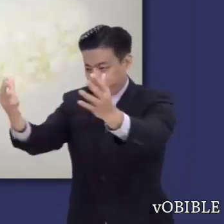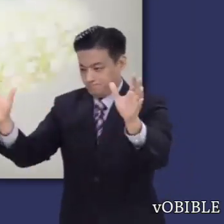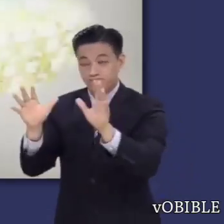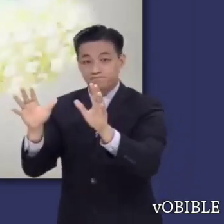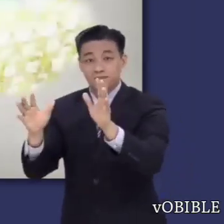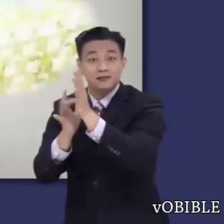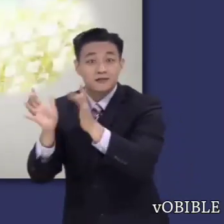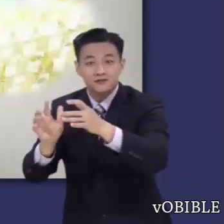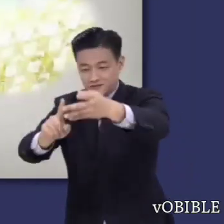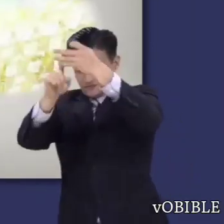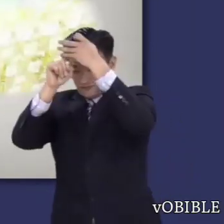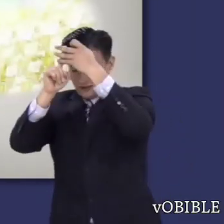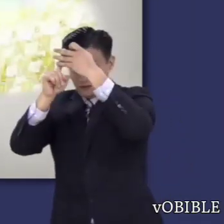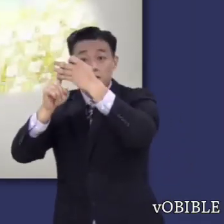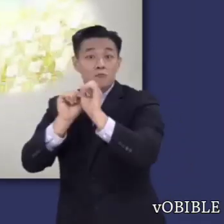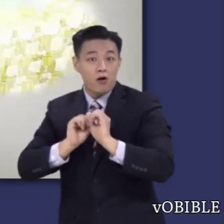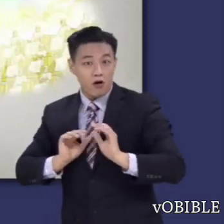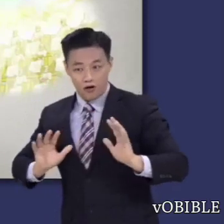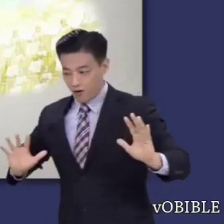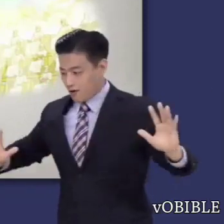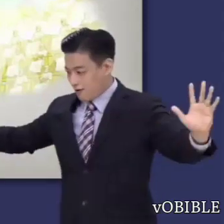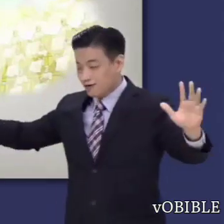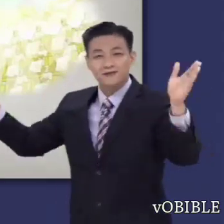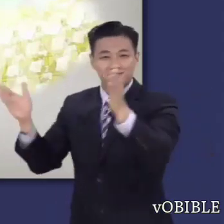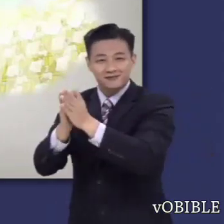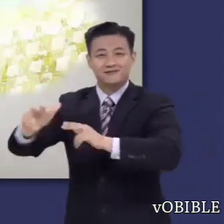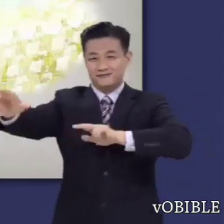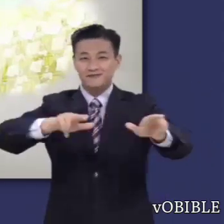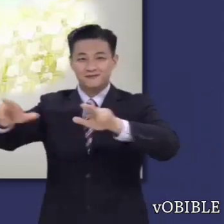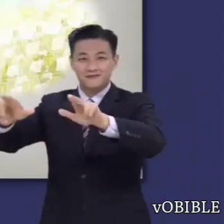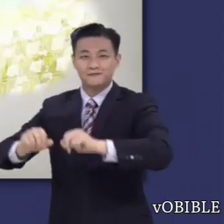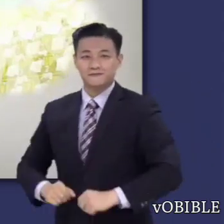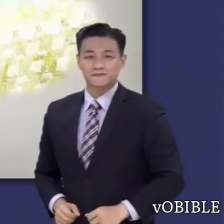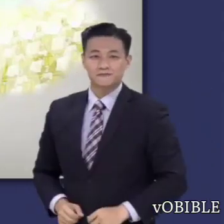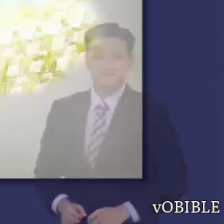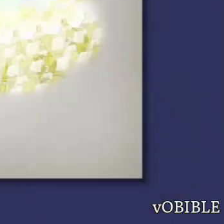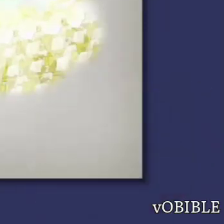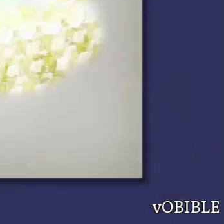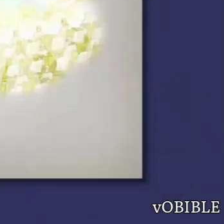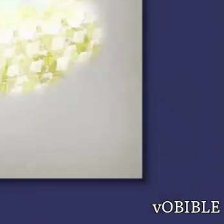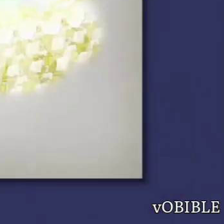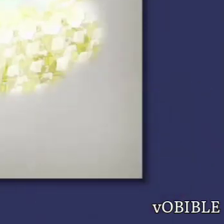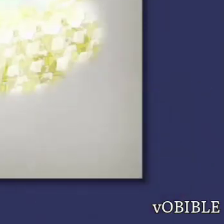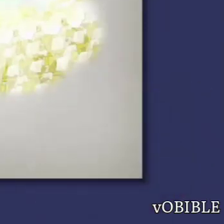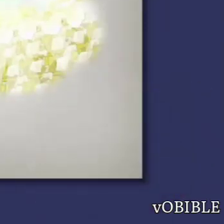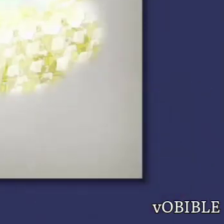次要成员是和基督一起在天上作王的人，这些人共有